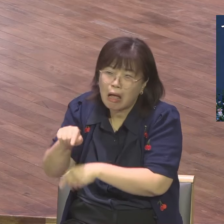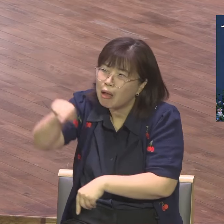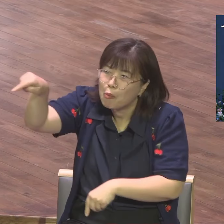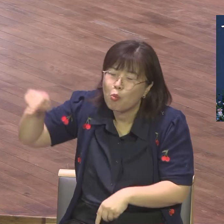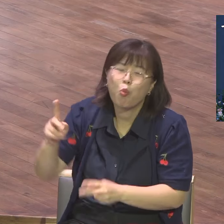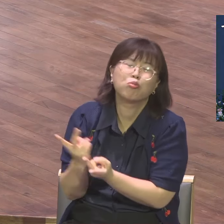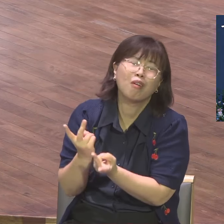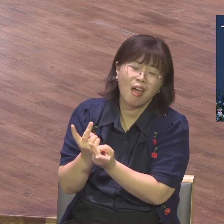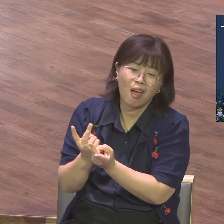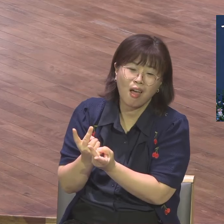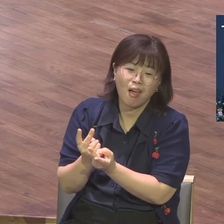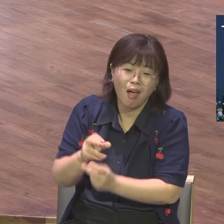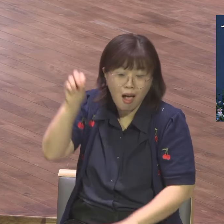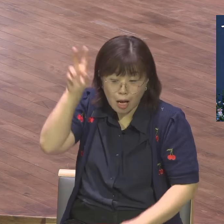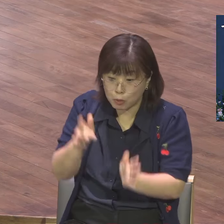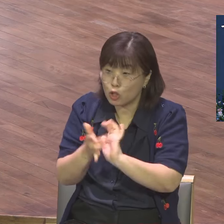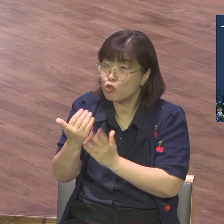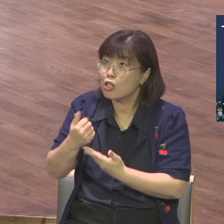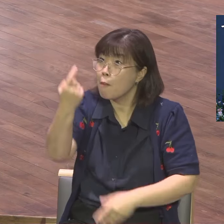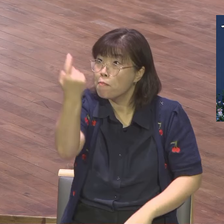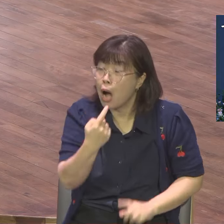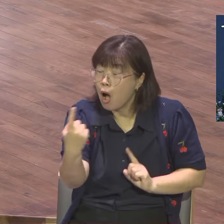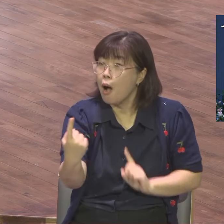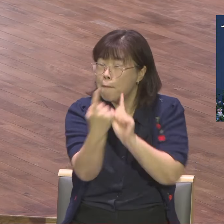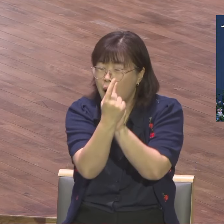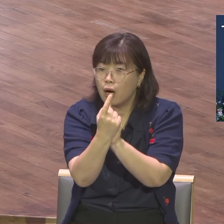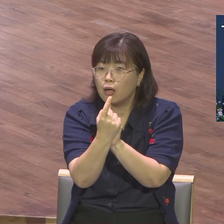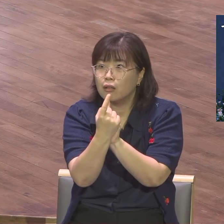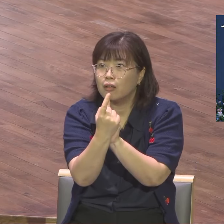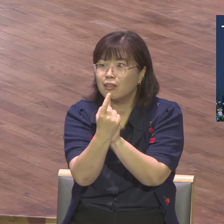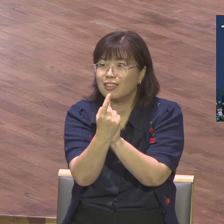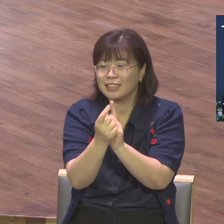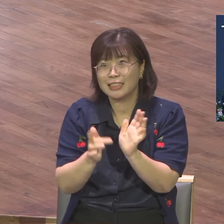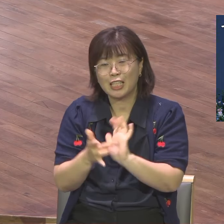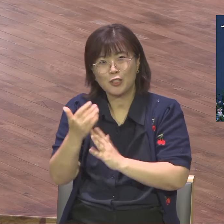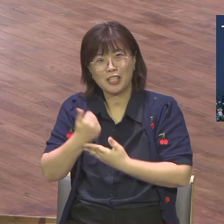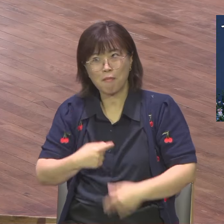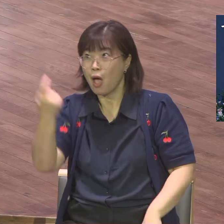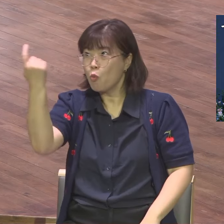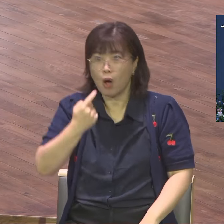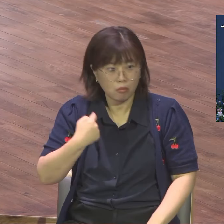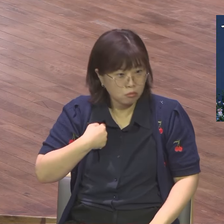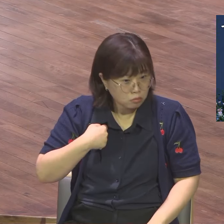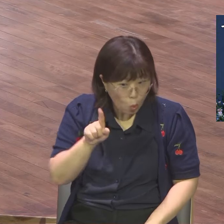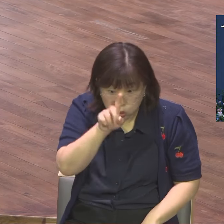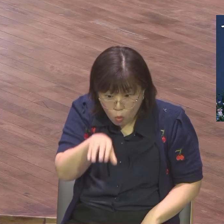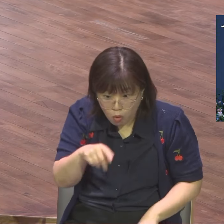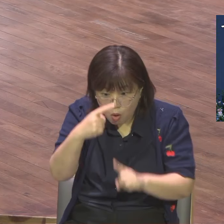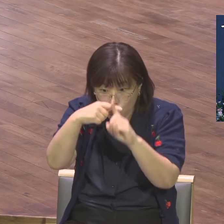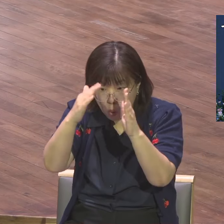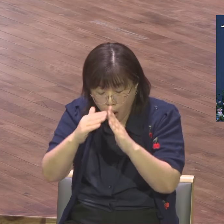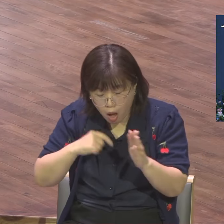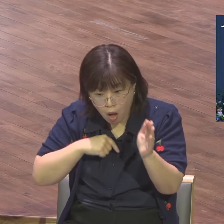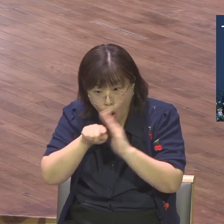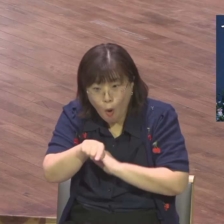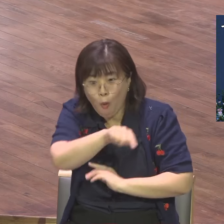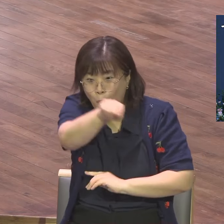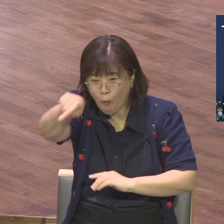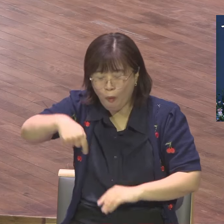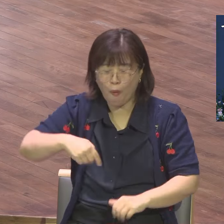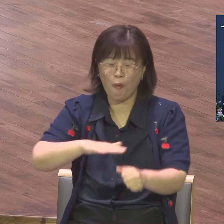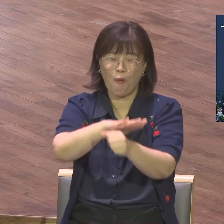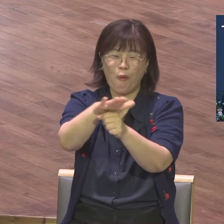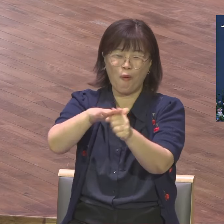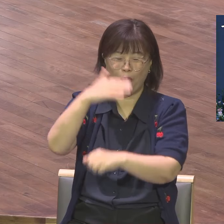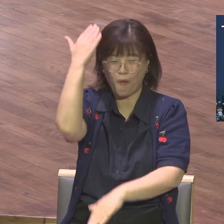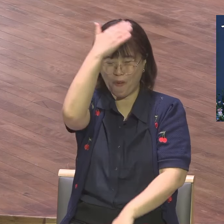제가 볼 때는 심야 예배 때 오시지 않겠냐. 제일 안 올까. 수요 예배 때 아니면 심야 예배 때 오실 거야.